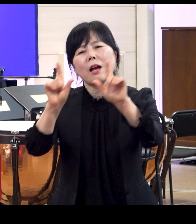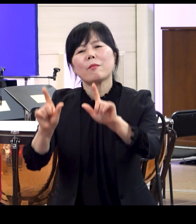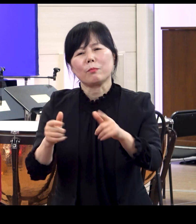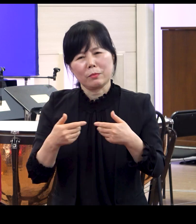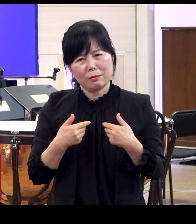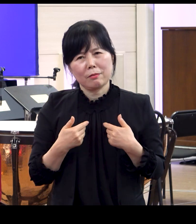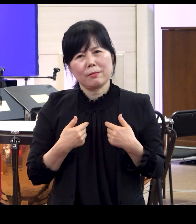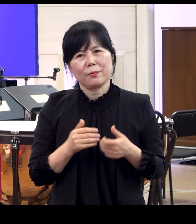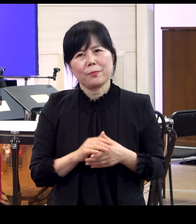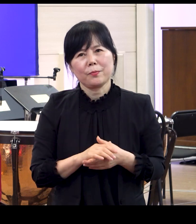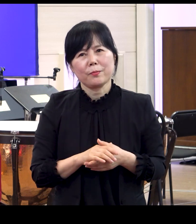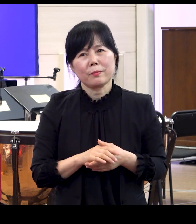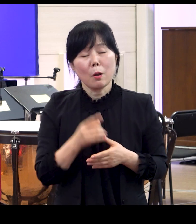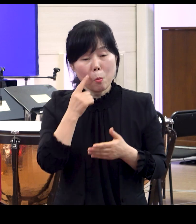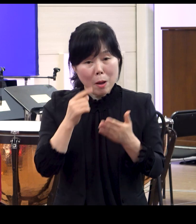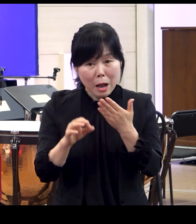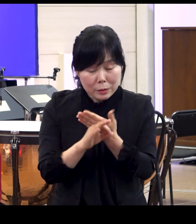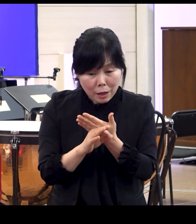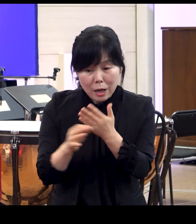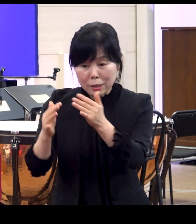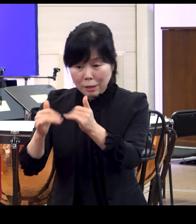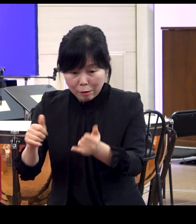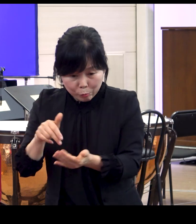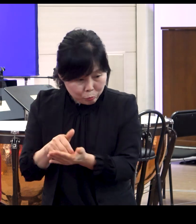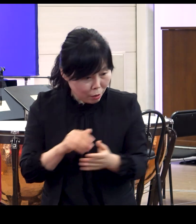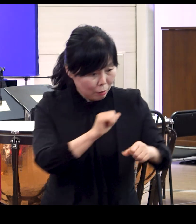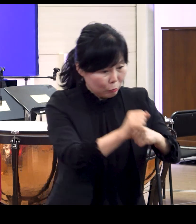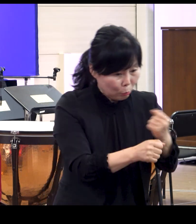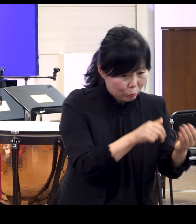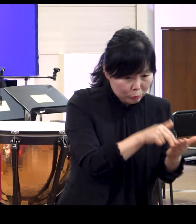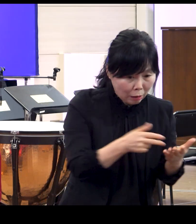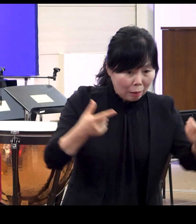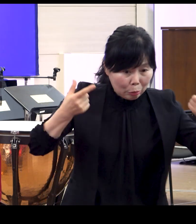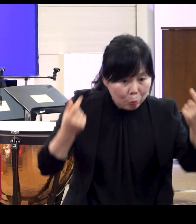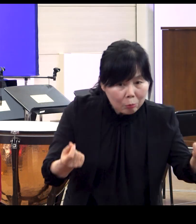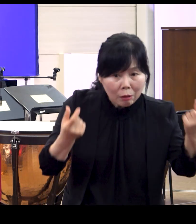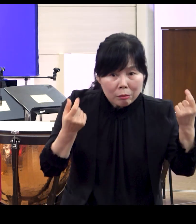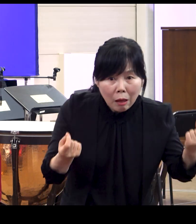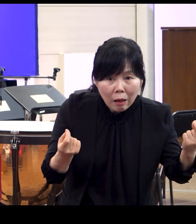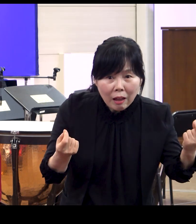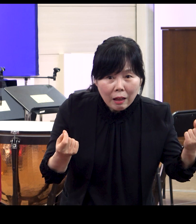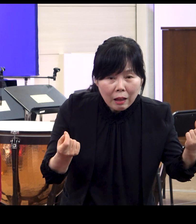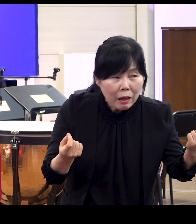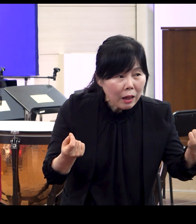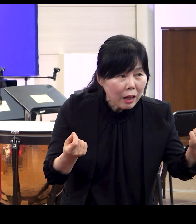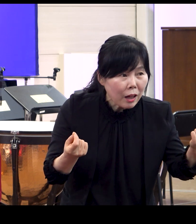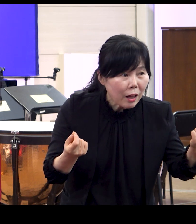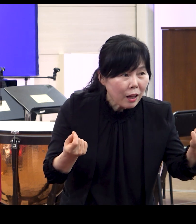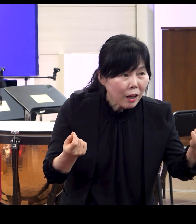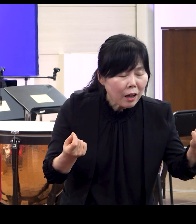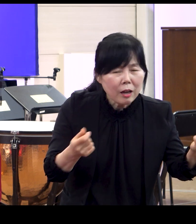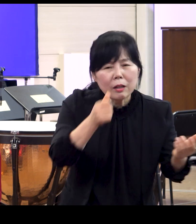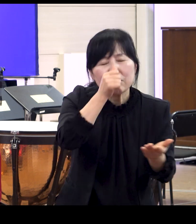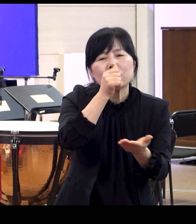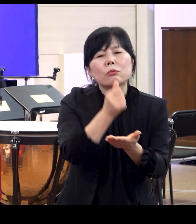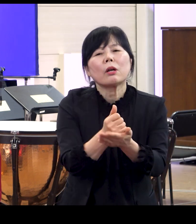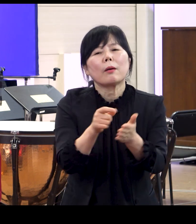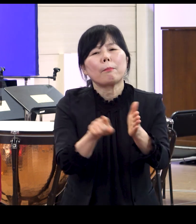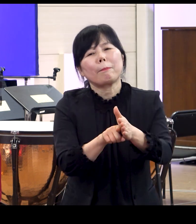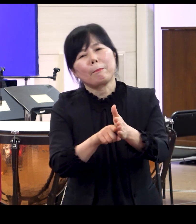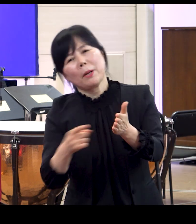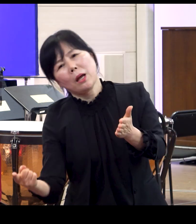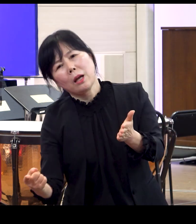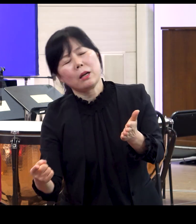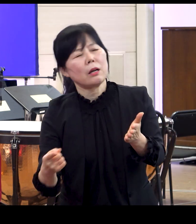달라야 한다는 것. 만약에 인간이 동물과 똑같아지면요, 그걸 뭐라고 불러요? 그걸 타락이라고 그러는